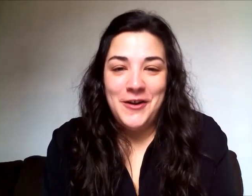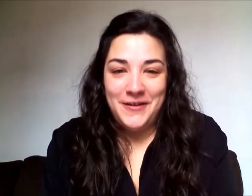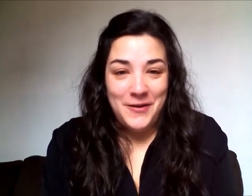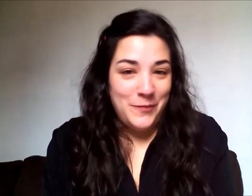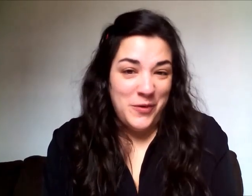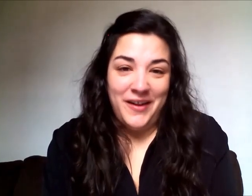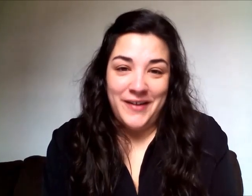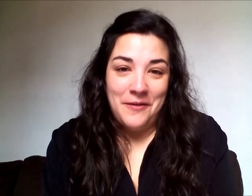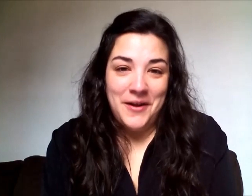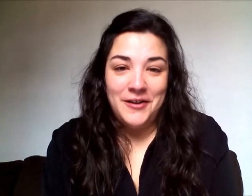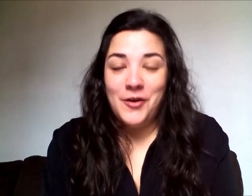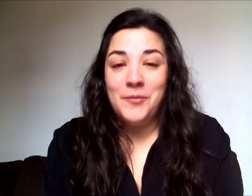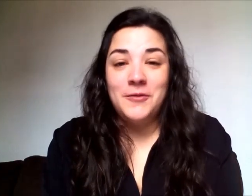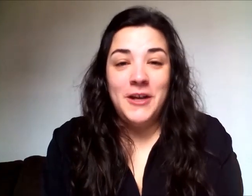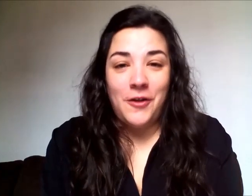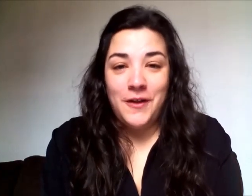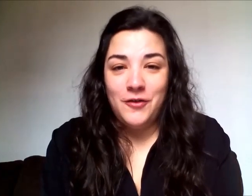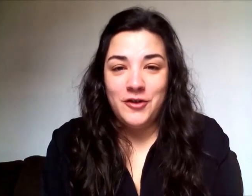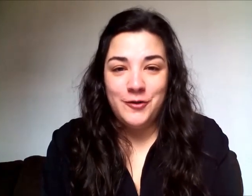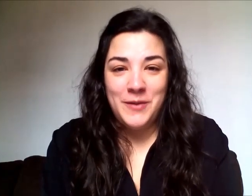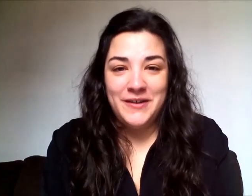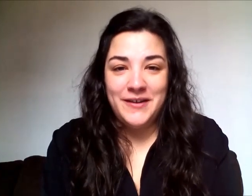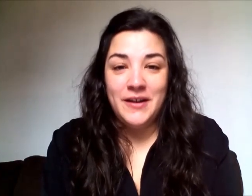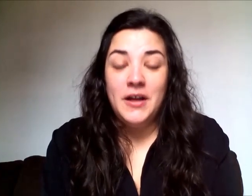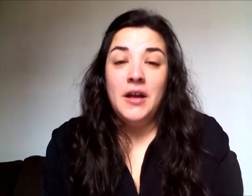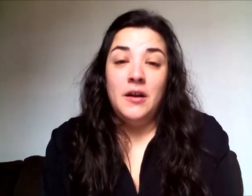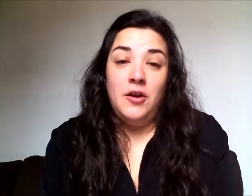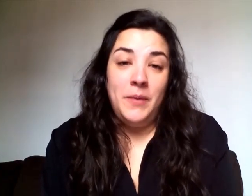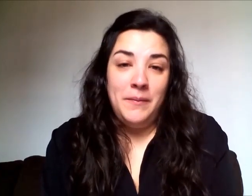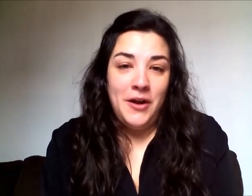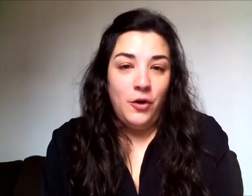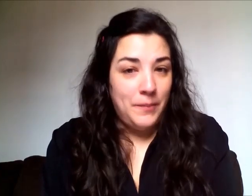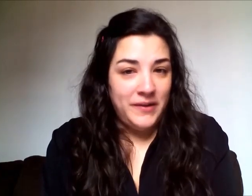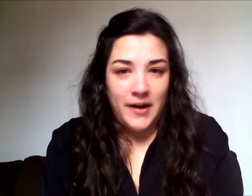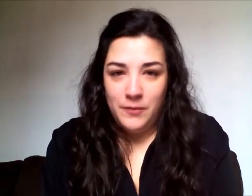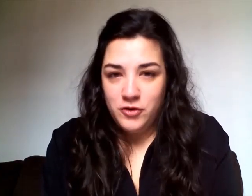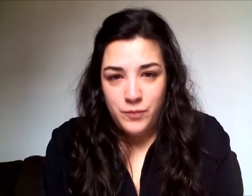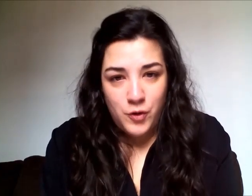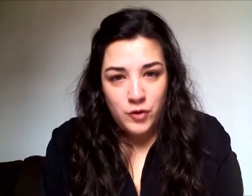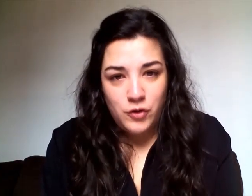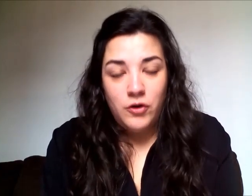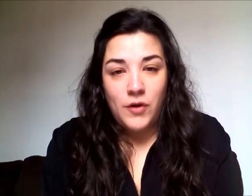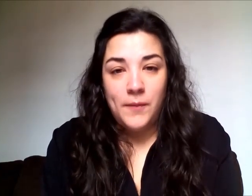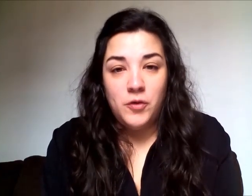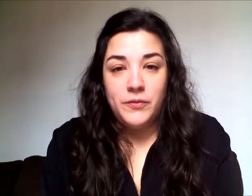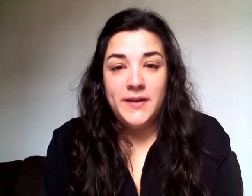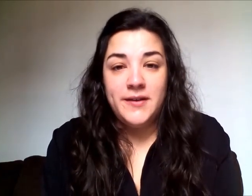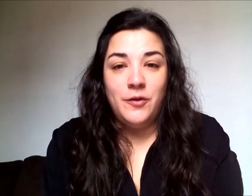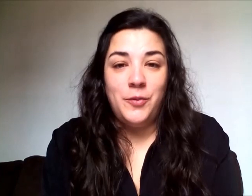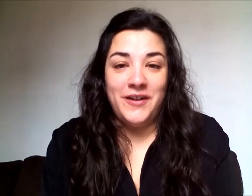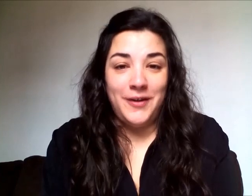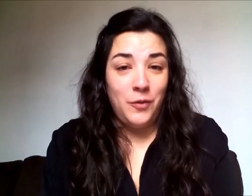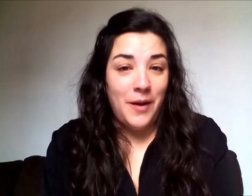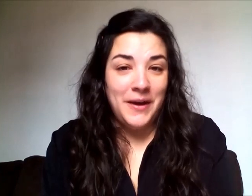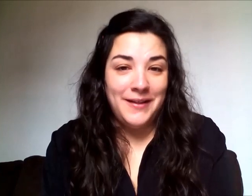sesiones? Pues ya sabéis lo que hemos venido haciendo estos meses. Lo primero, repasaremos un poco todo lo que hemos visto, porque